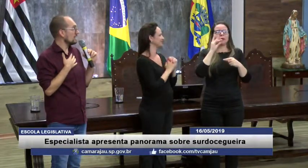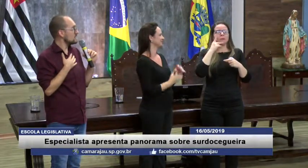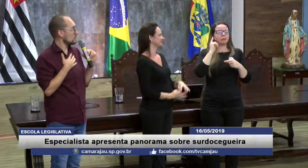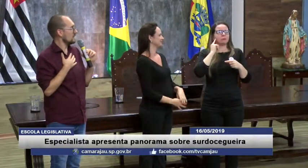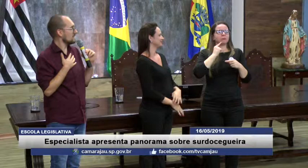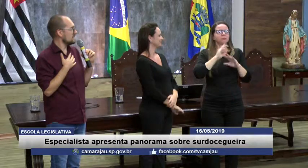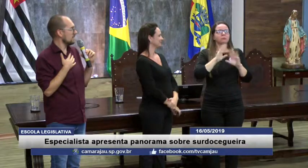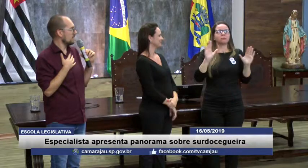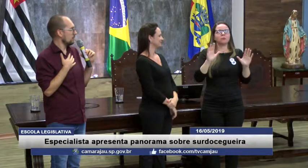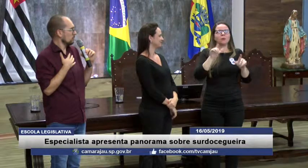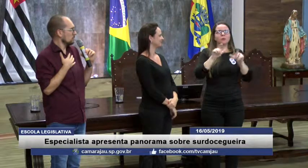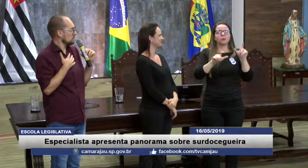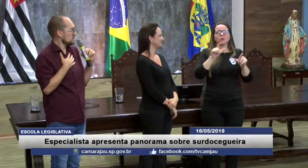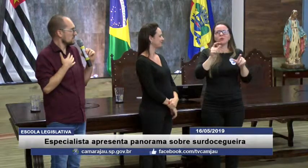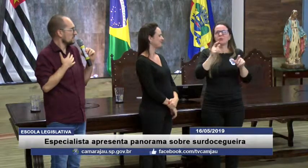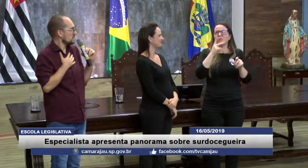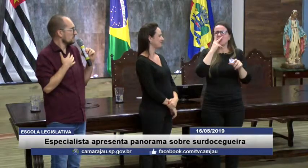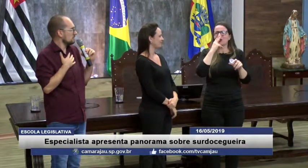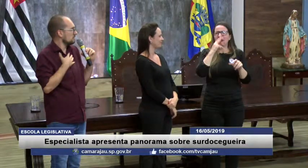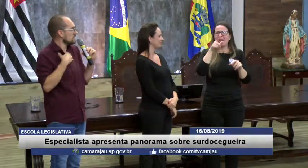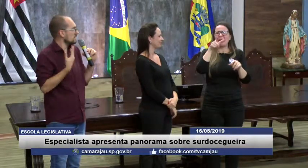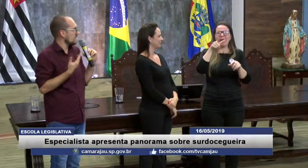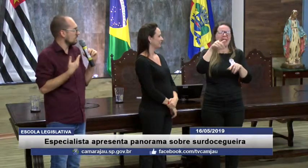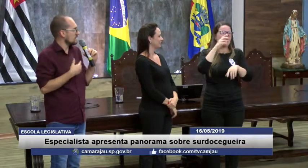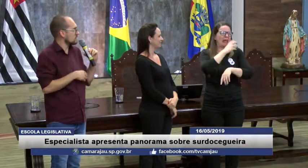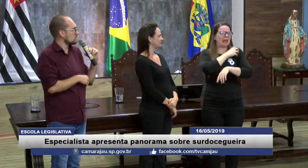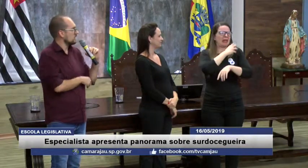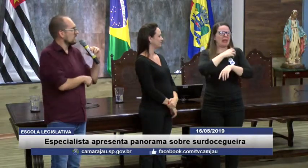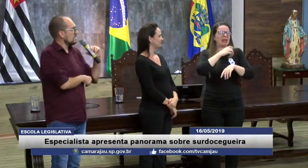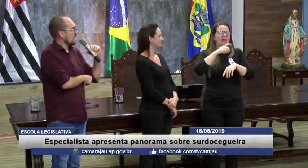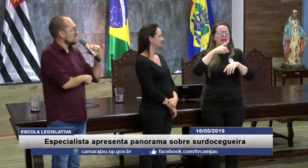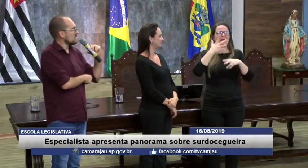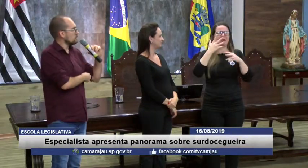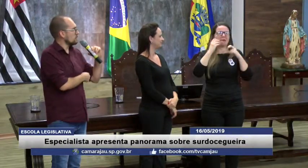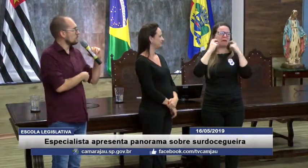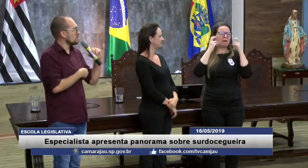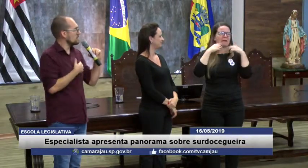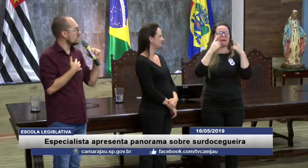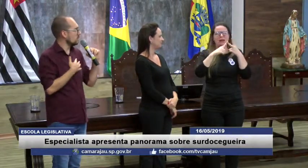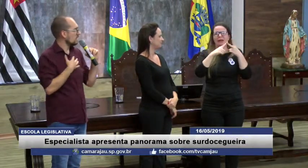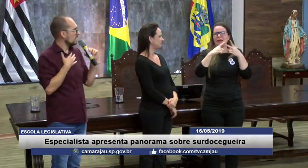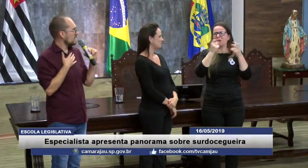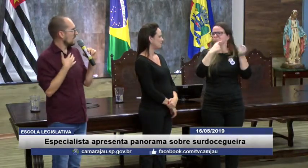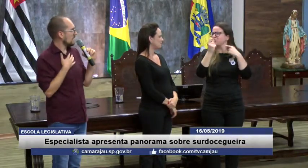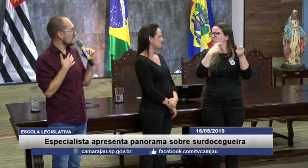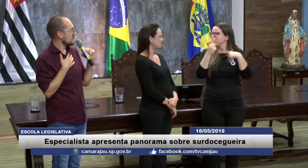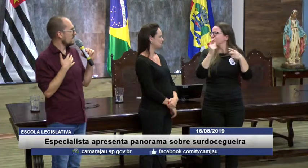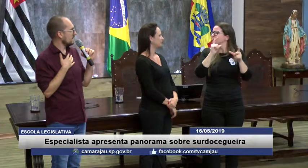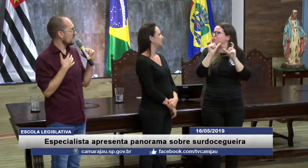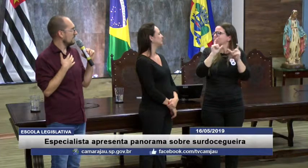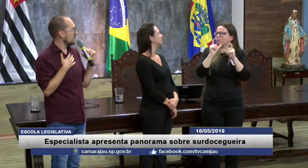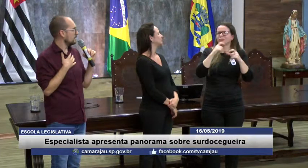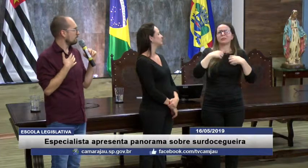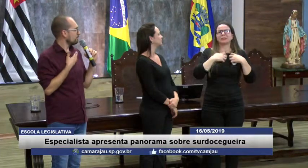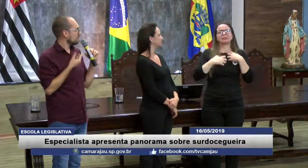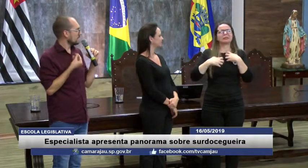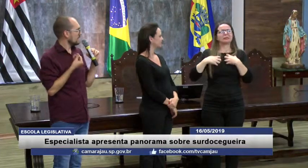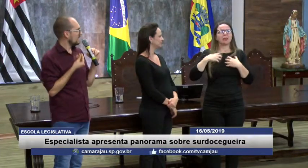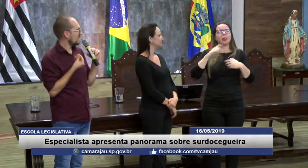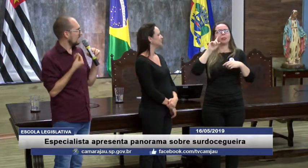eu desconhecia, eu simplesmente não aceitava isso. Às vezes as pessoas diziam, será